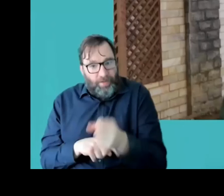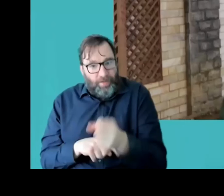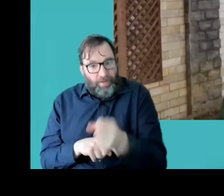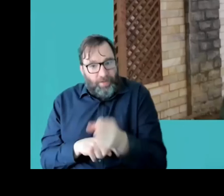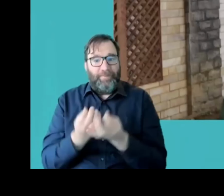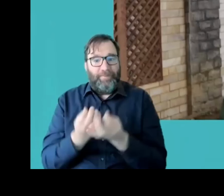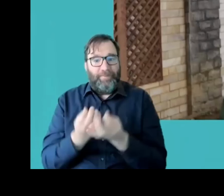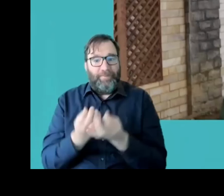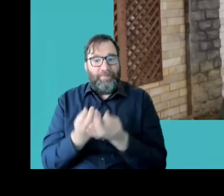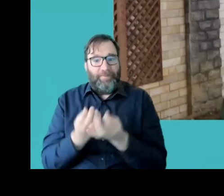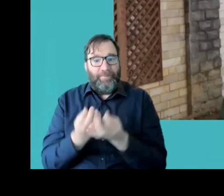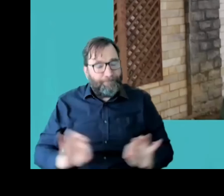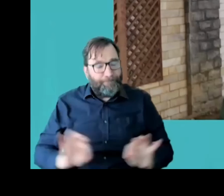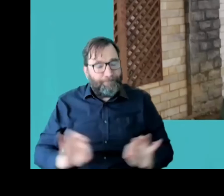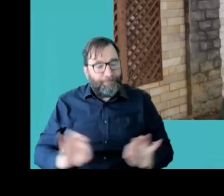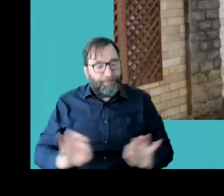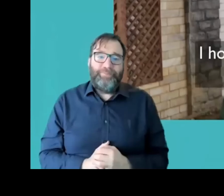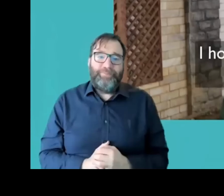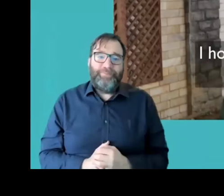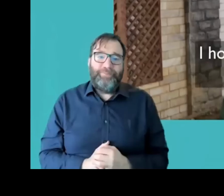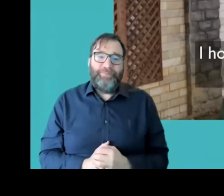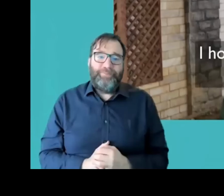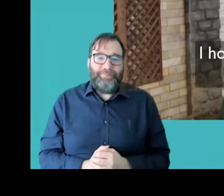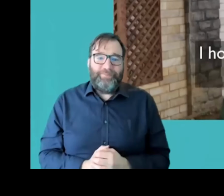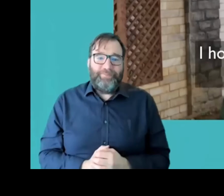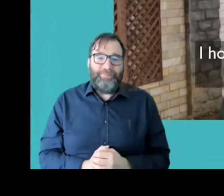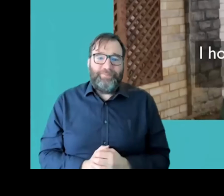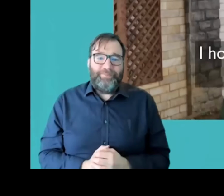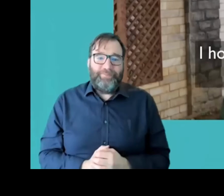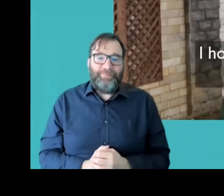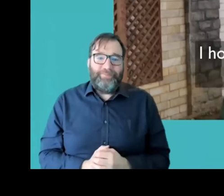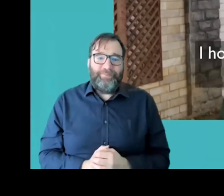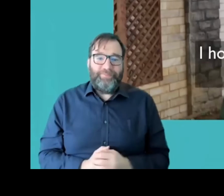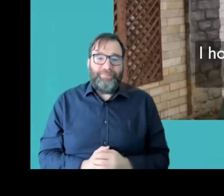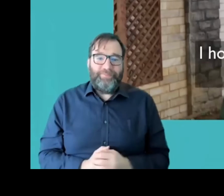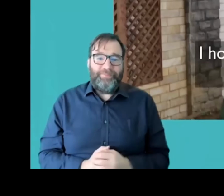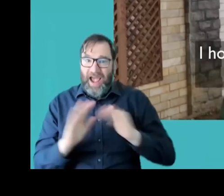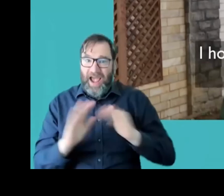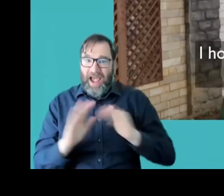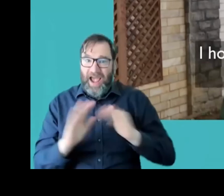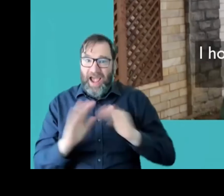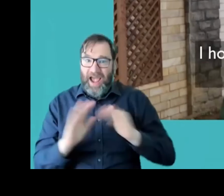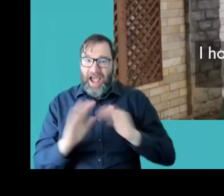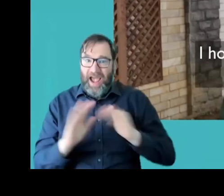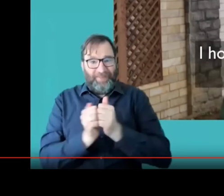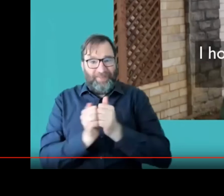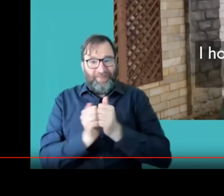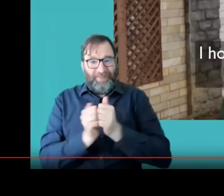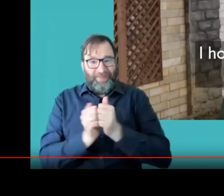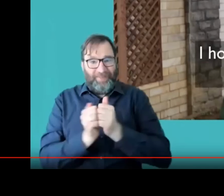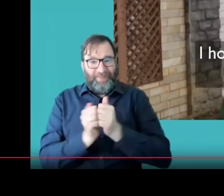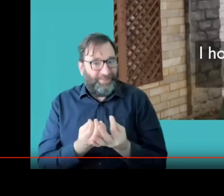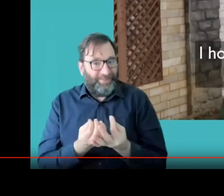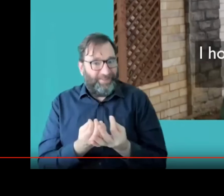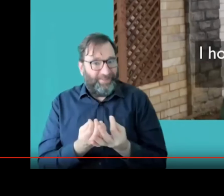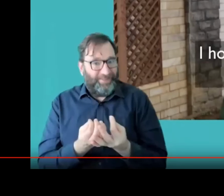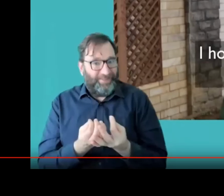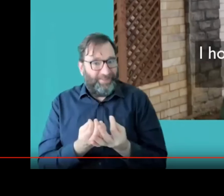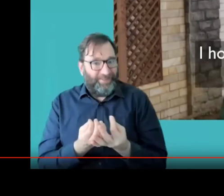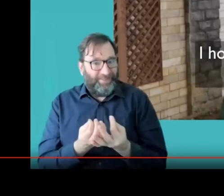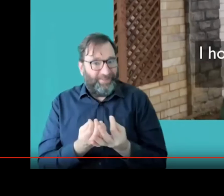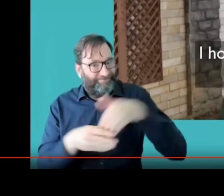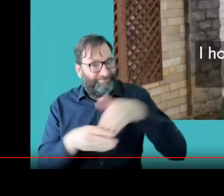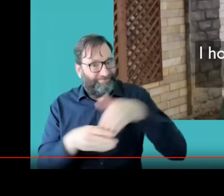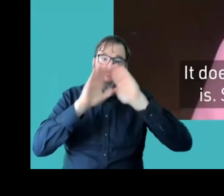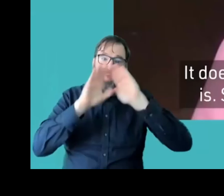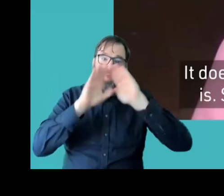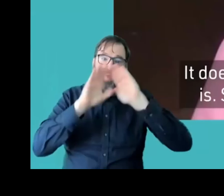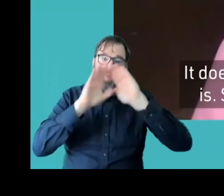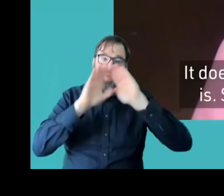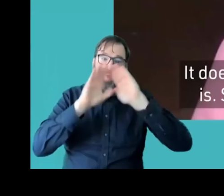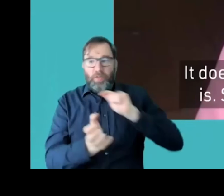Để